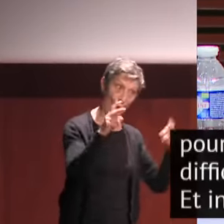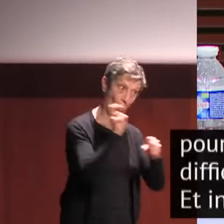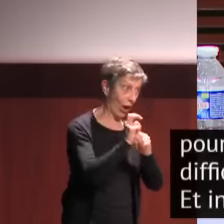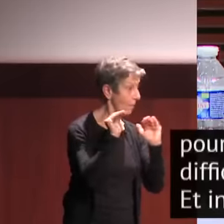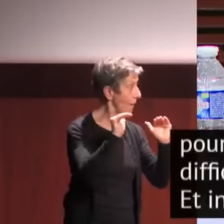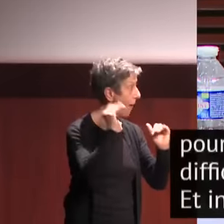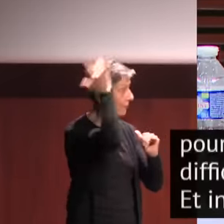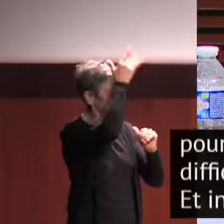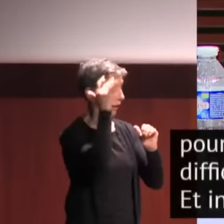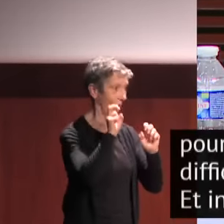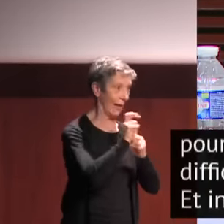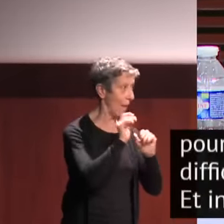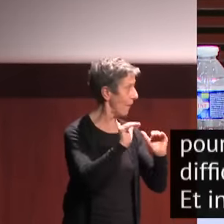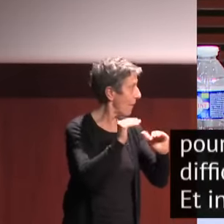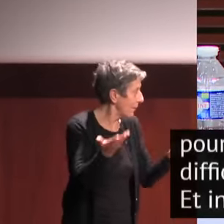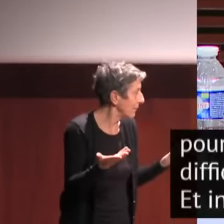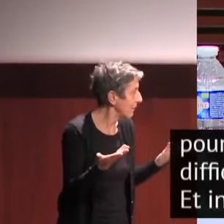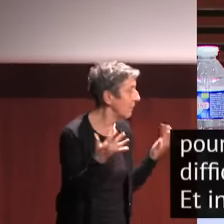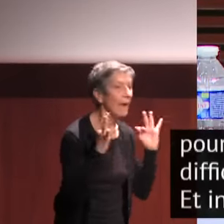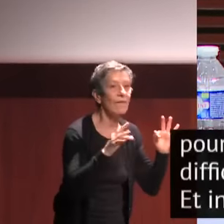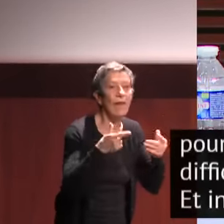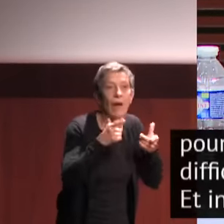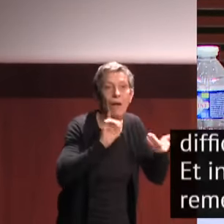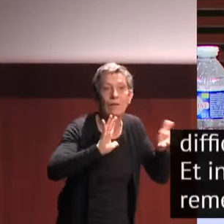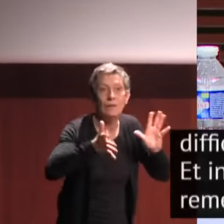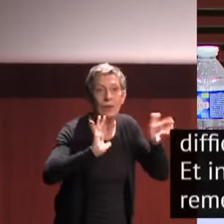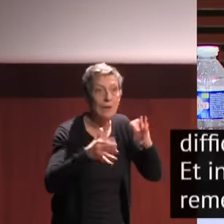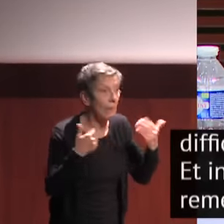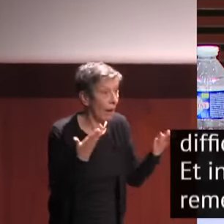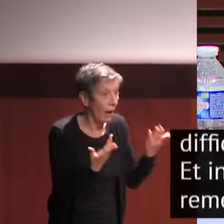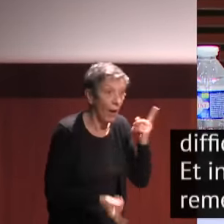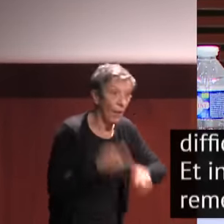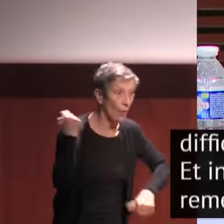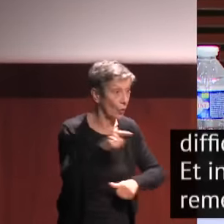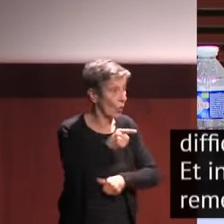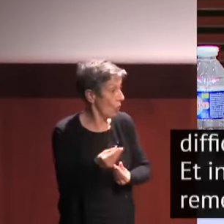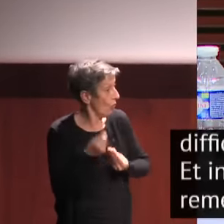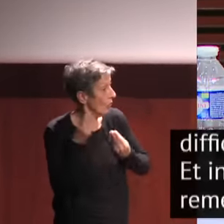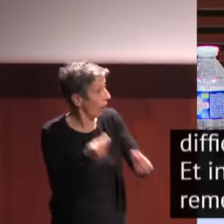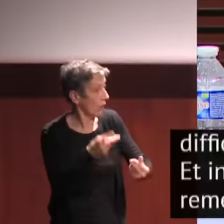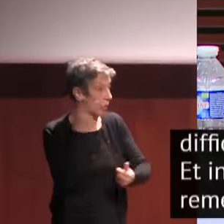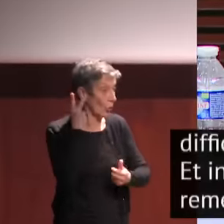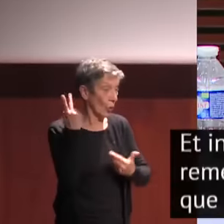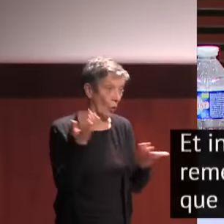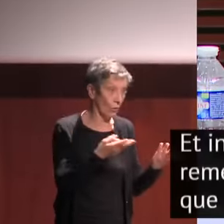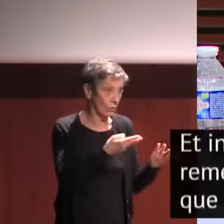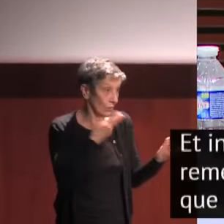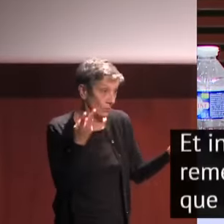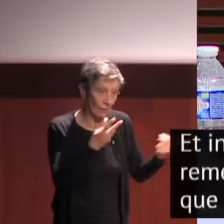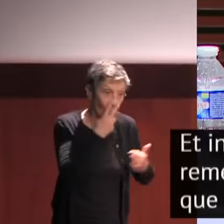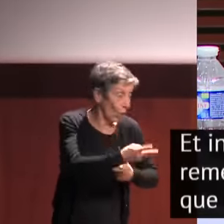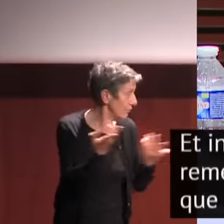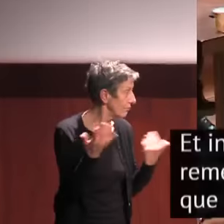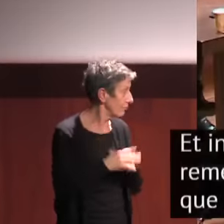la mettre en accessibilité pour des personnes entendantes et que ça soit en fait un partage de ce patrimoine.